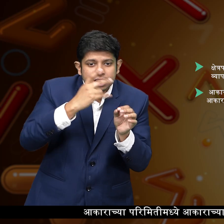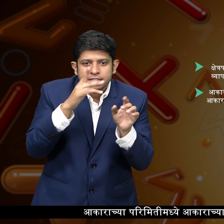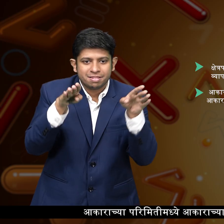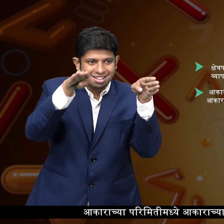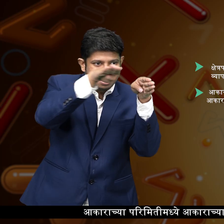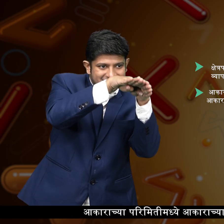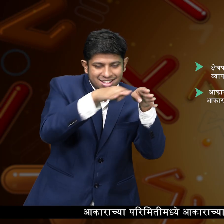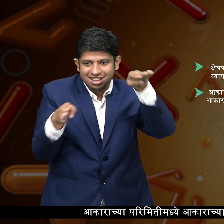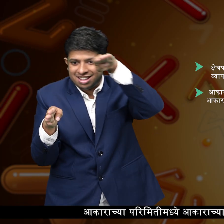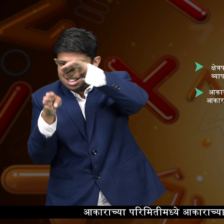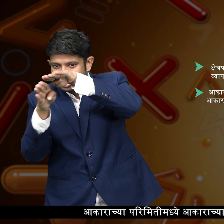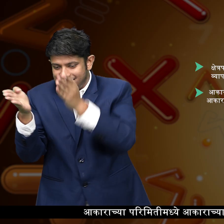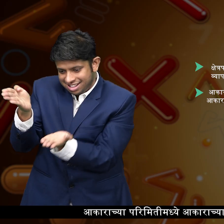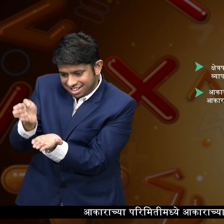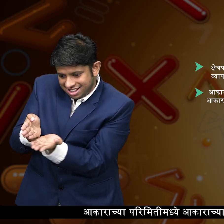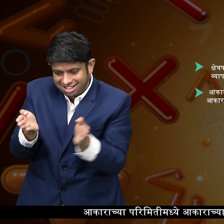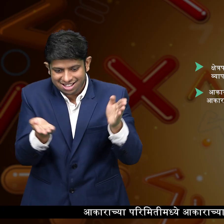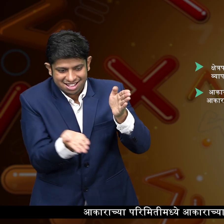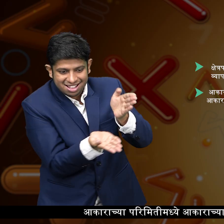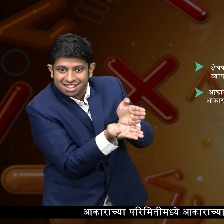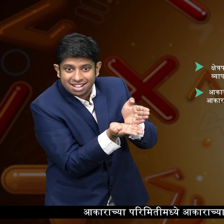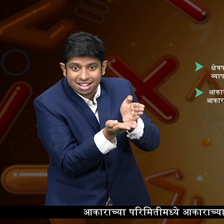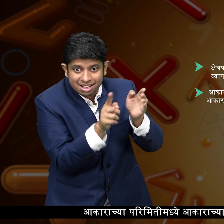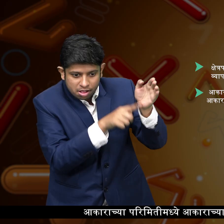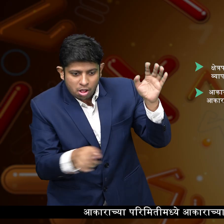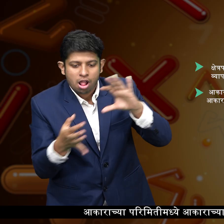आणि कडांची लांबी जोडली जाते.